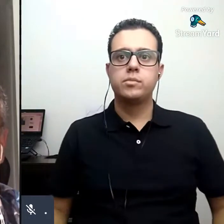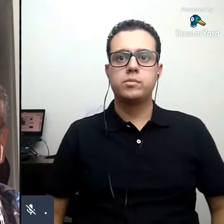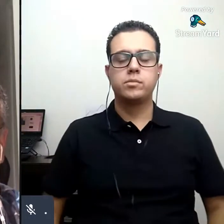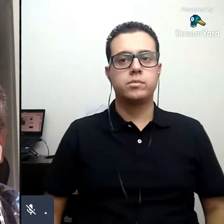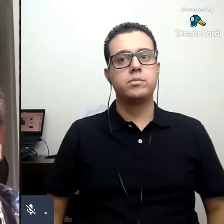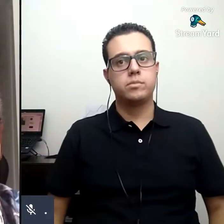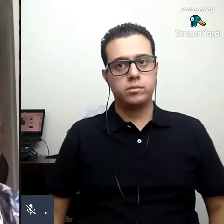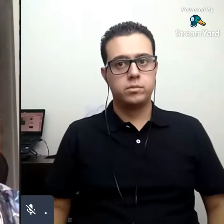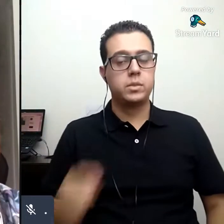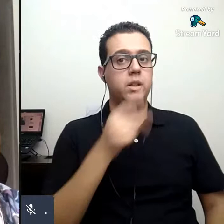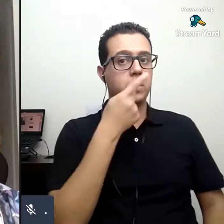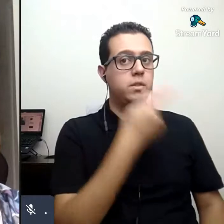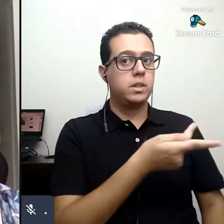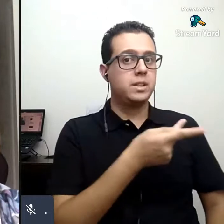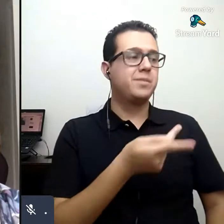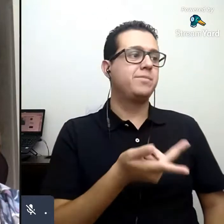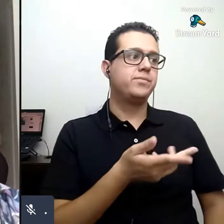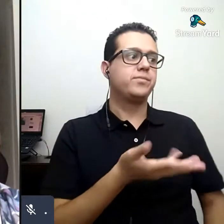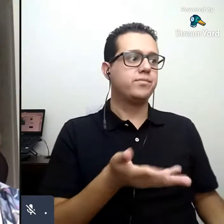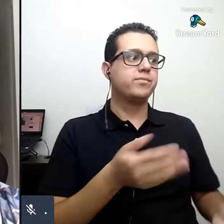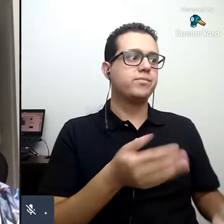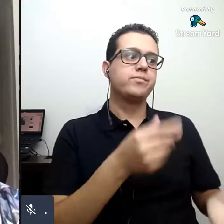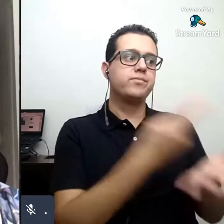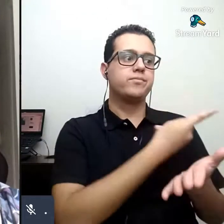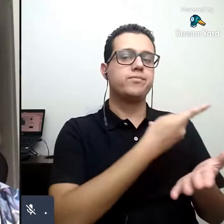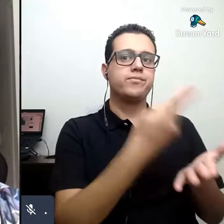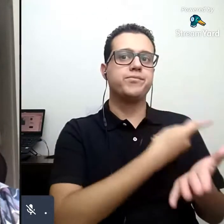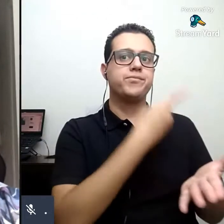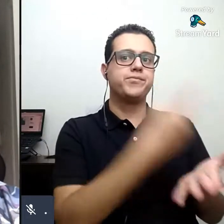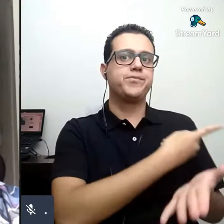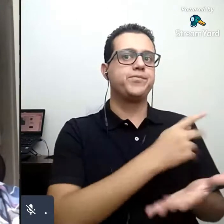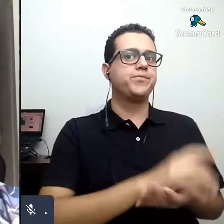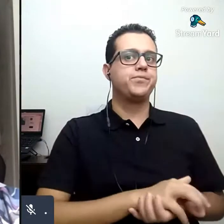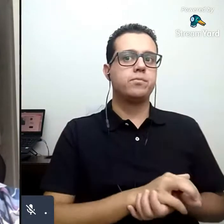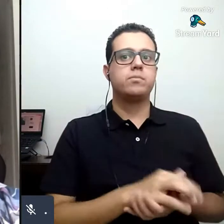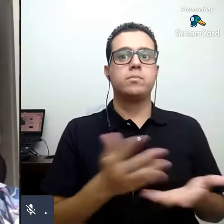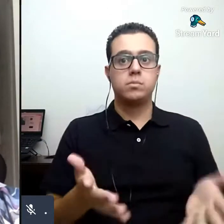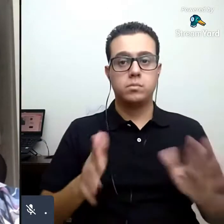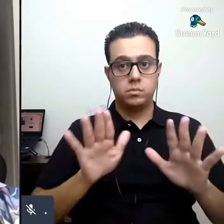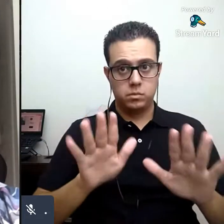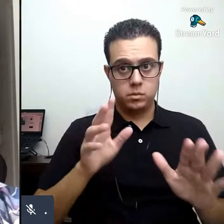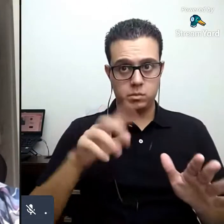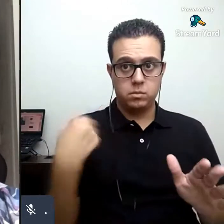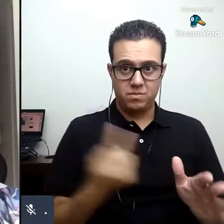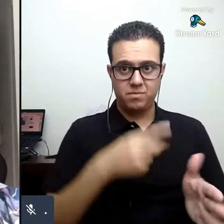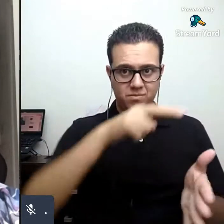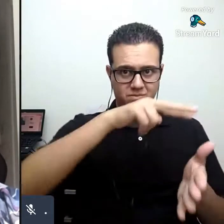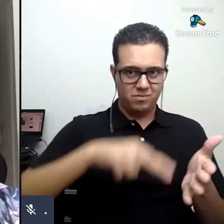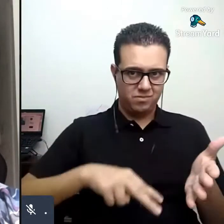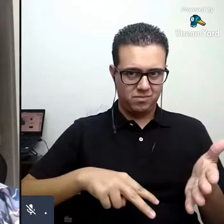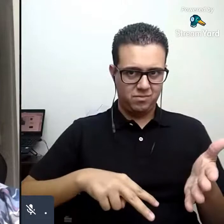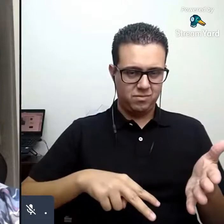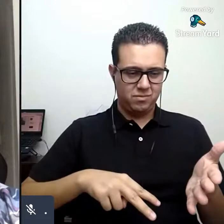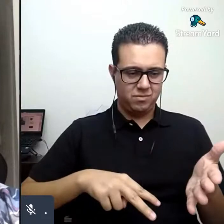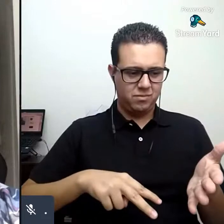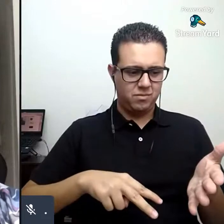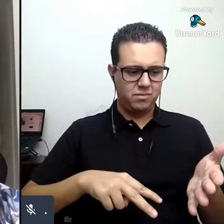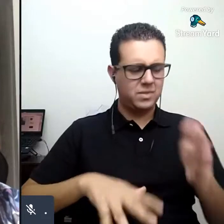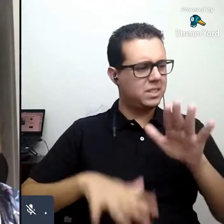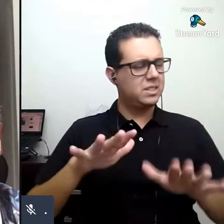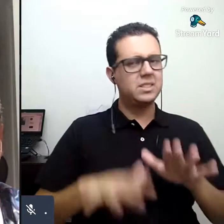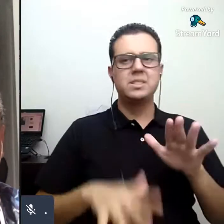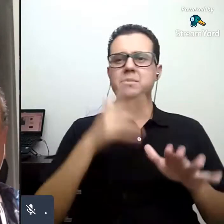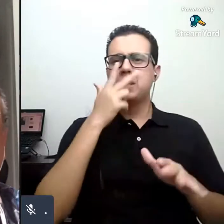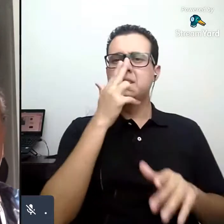bronca, fazendo uma correção ali. Só que quando a gente faz a leitura, às vezes a gente pensa que ele falou isso